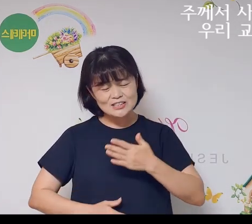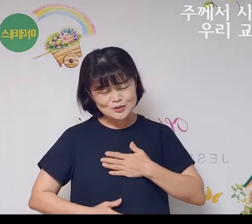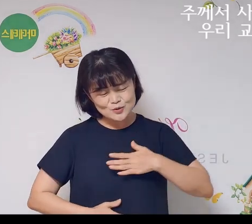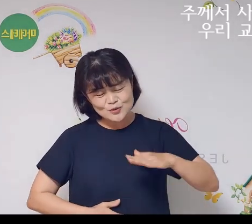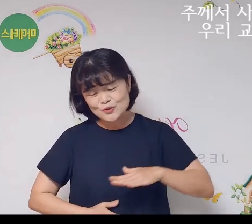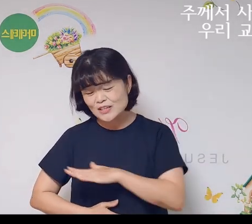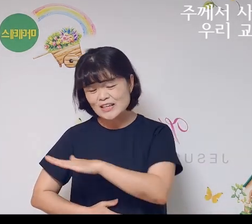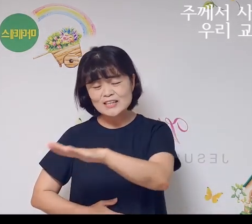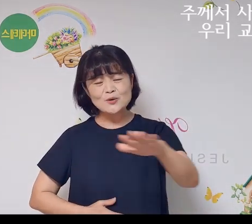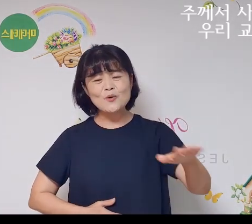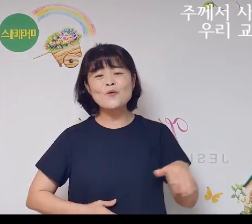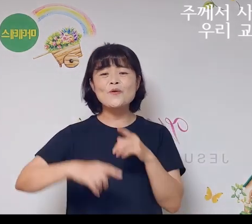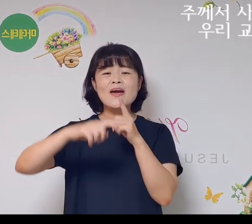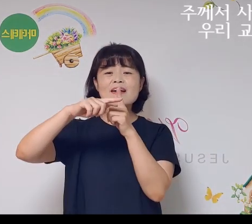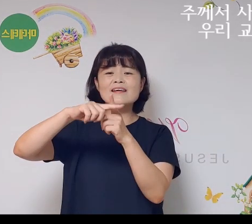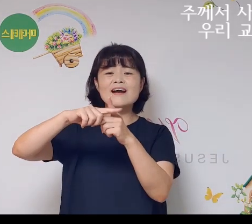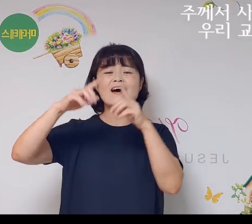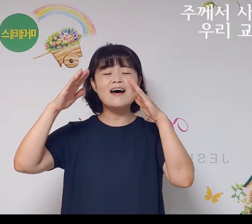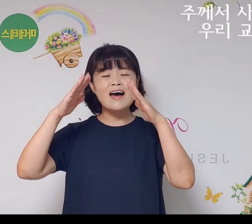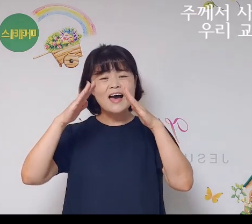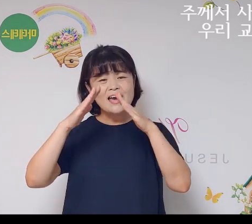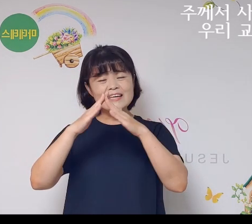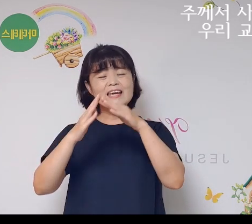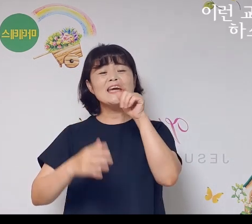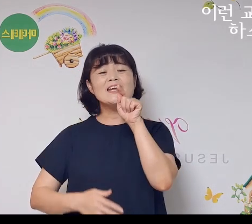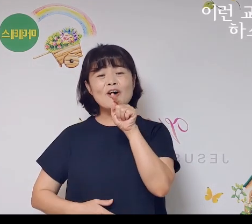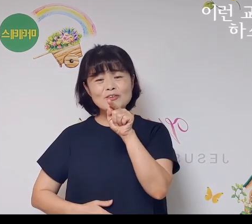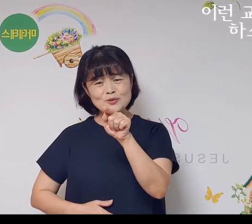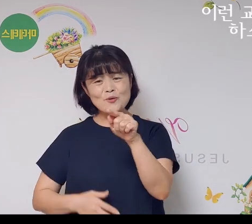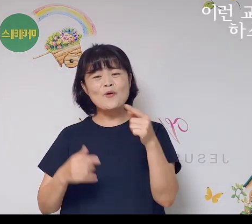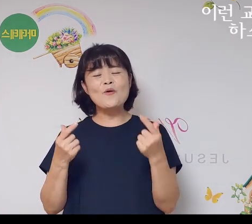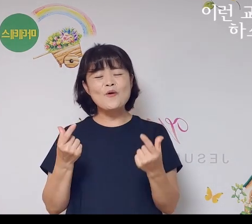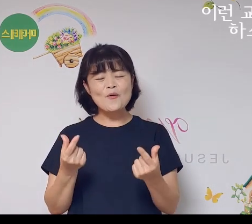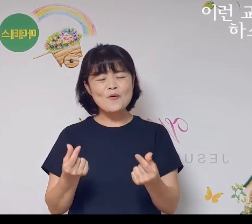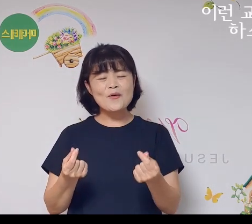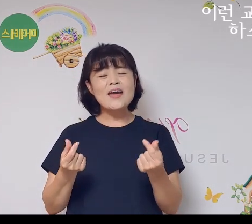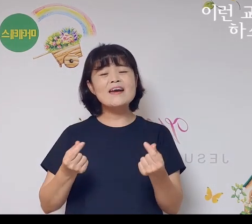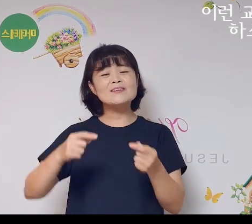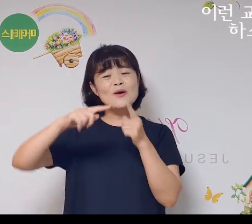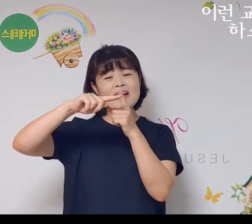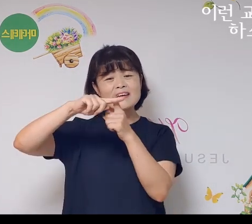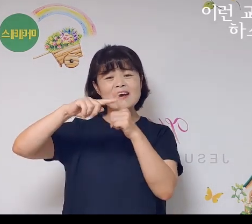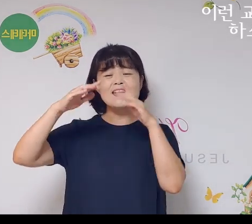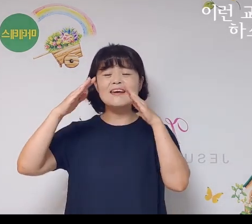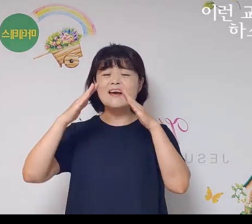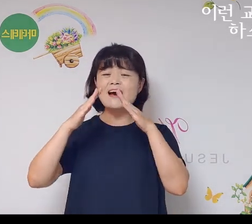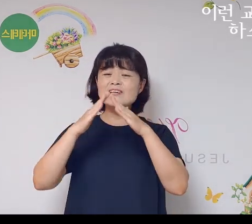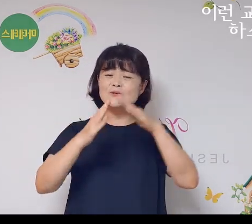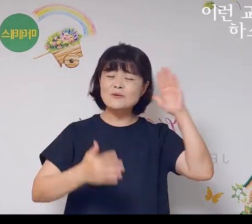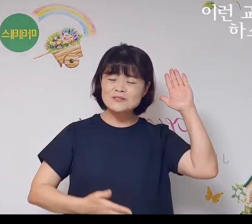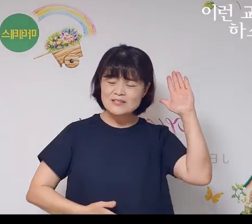사랑하는 우리 교회가 이런 교회 되게